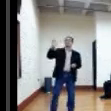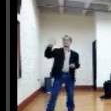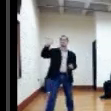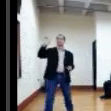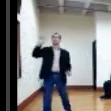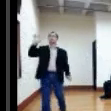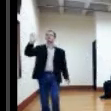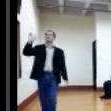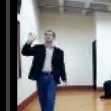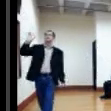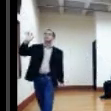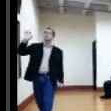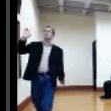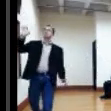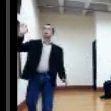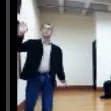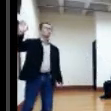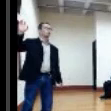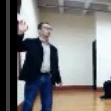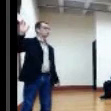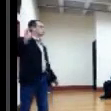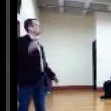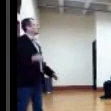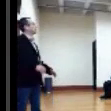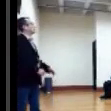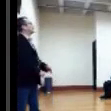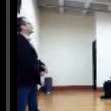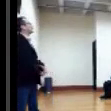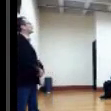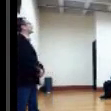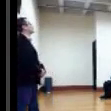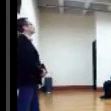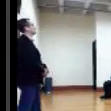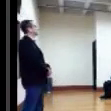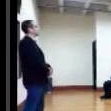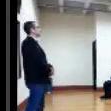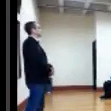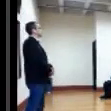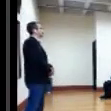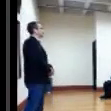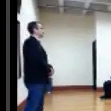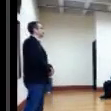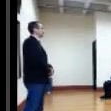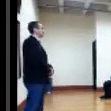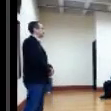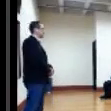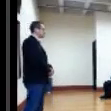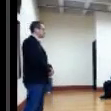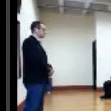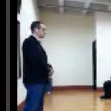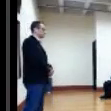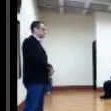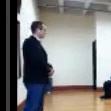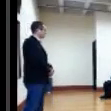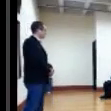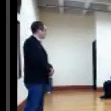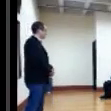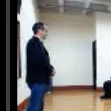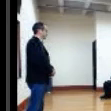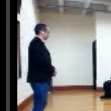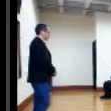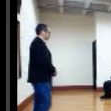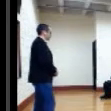sabe nada del lenguaje de señas, pero que igual teníamos que intentarlo. Aunque fueran pasos torpes, no quiero sonar mediocre, pero